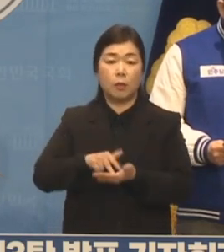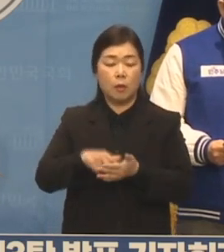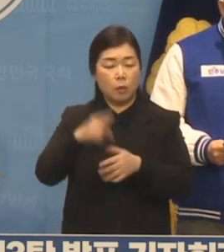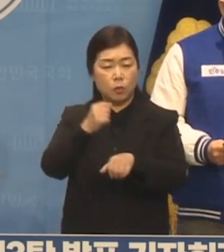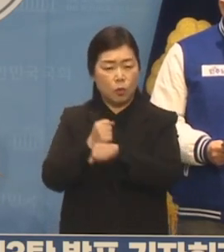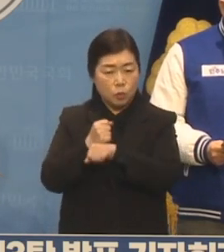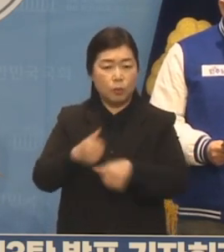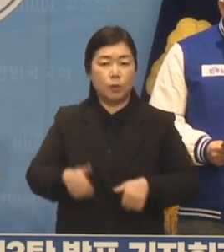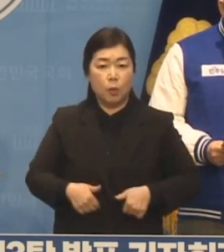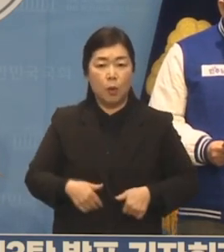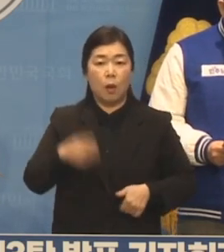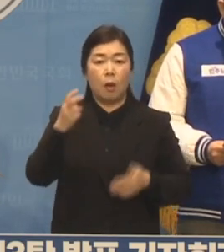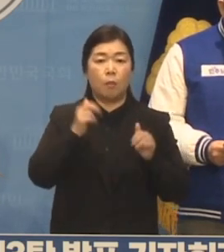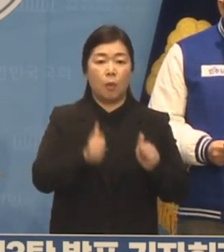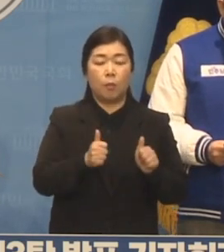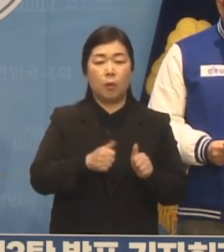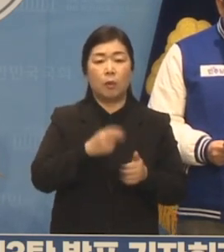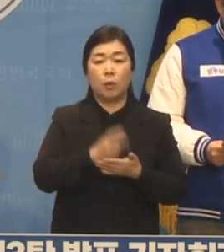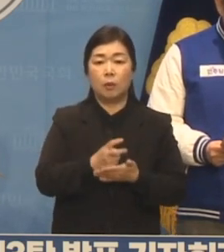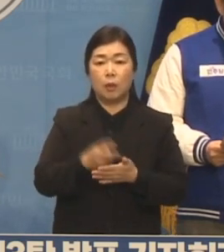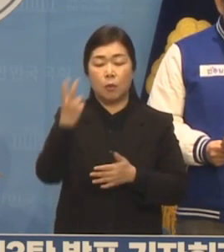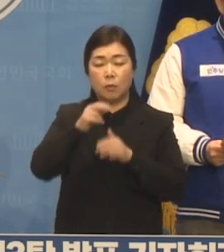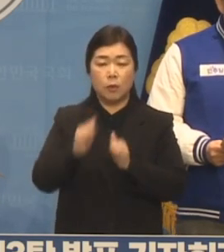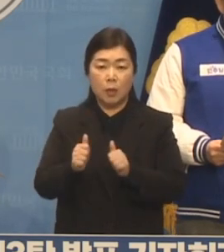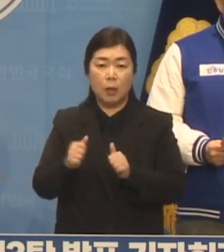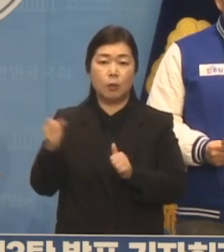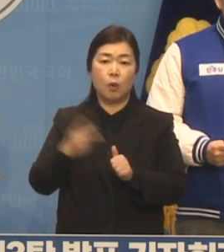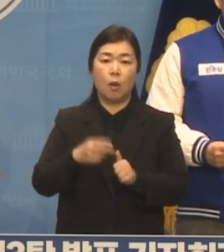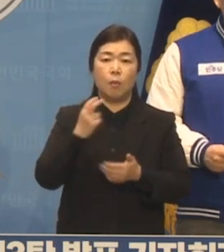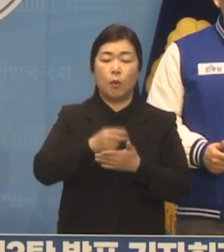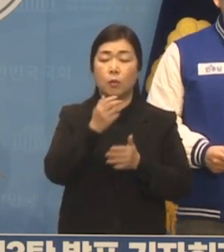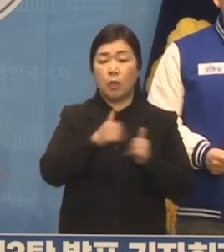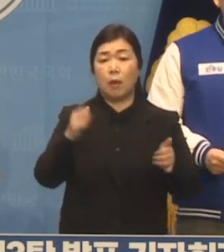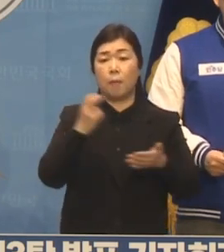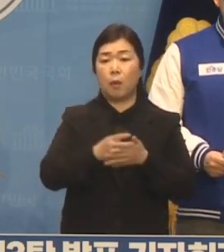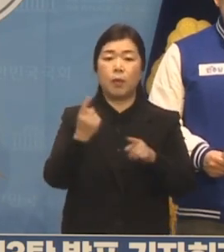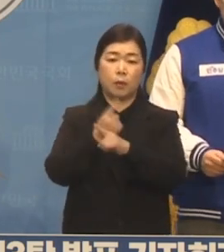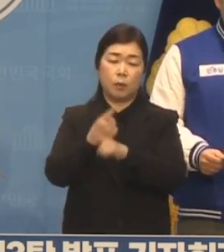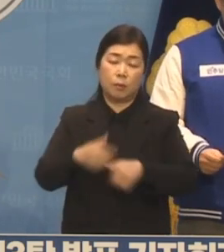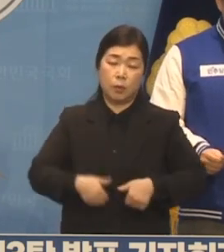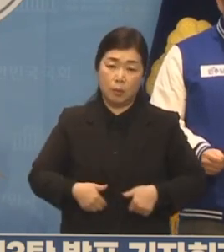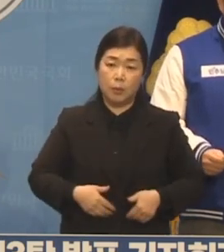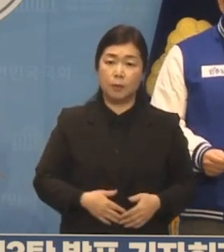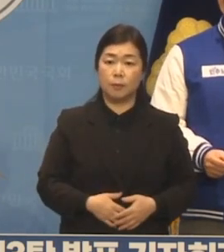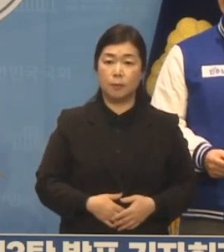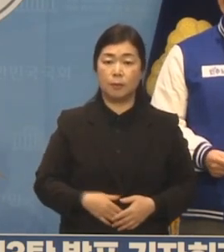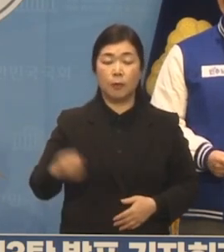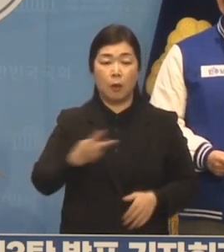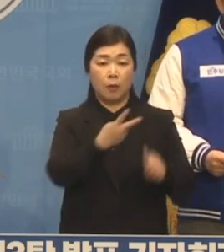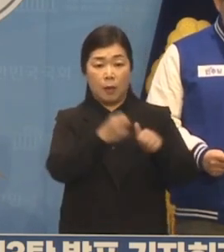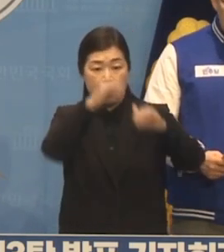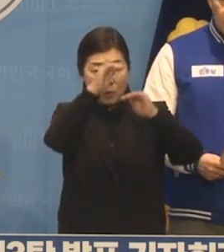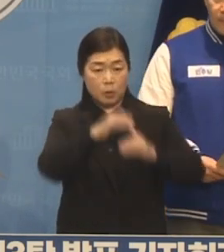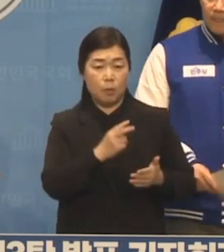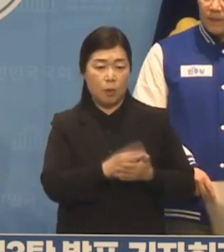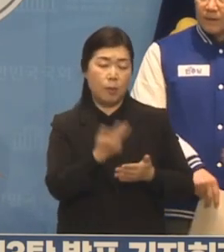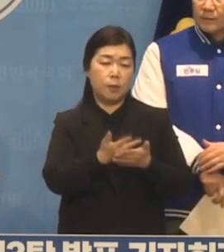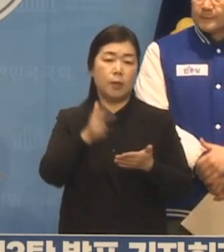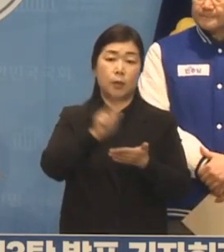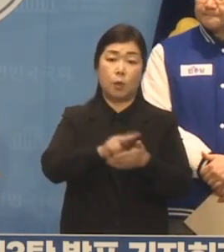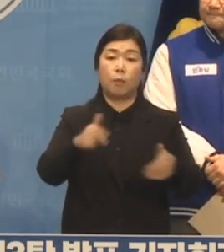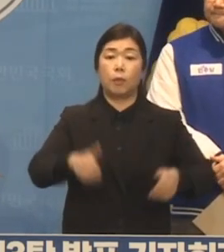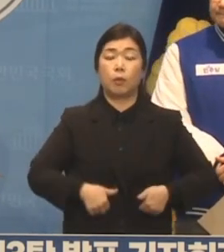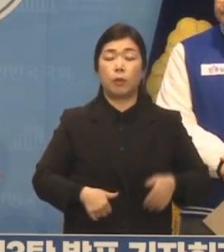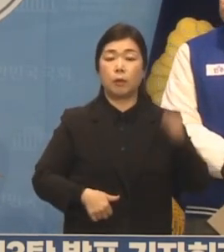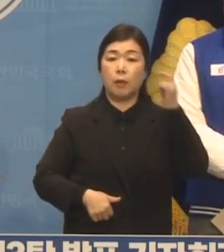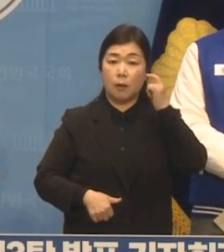연구를 거쳐 법관징계법, 검사징계법, 변호사법을 개정하고 또 탄핵 절차법을 제정할 필요가